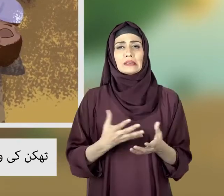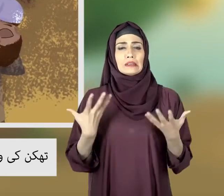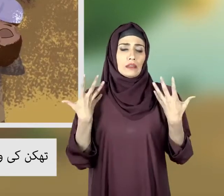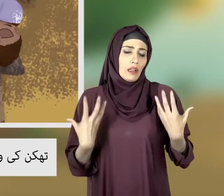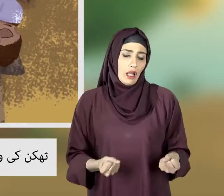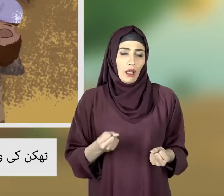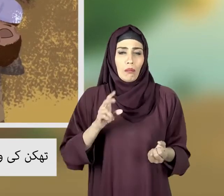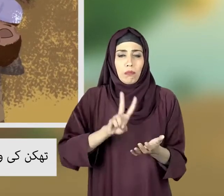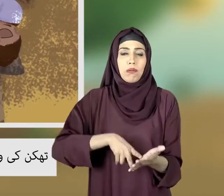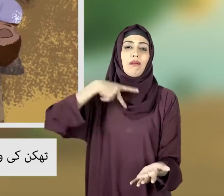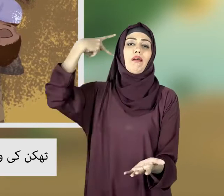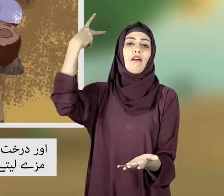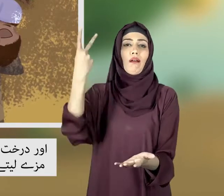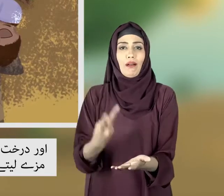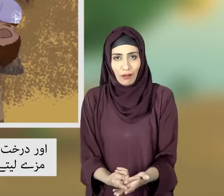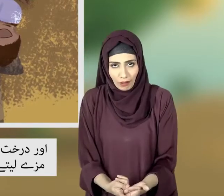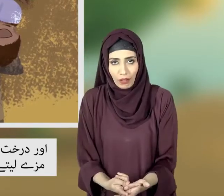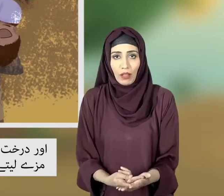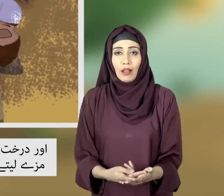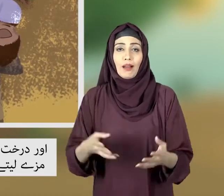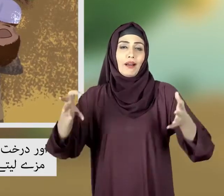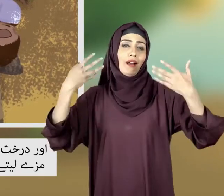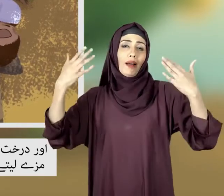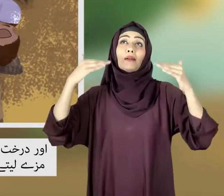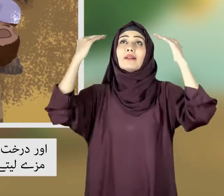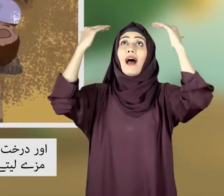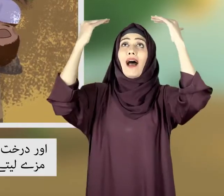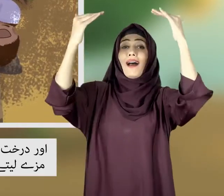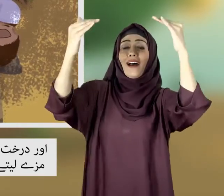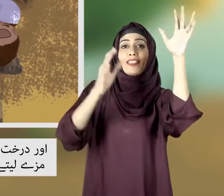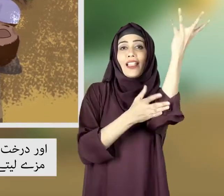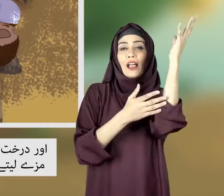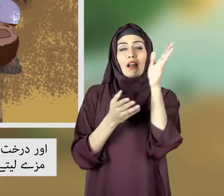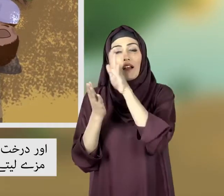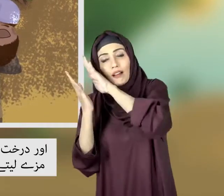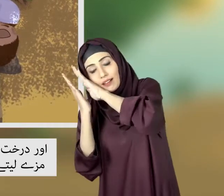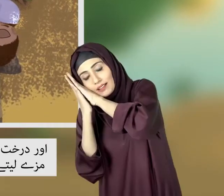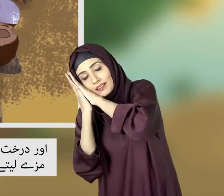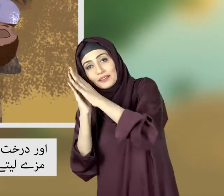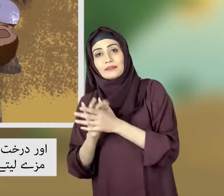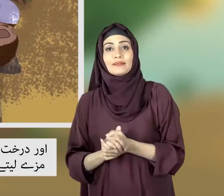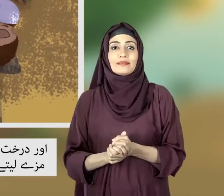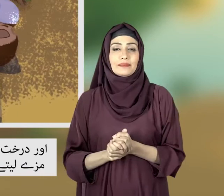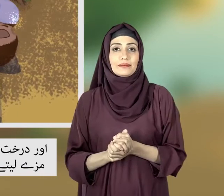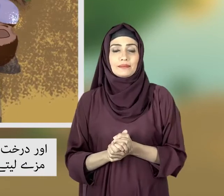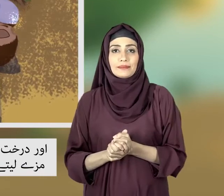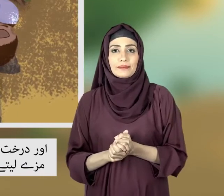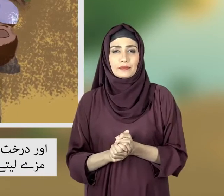تھکن کی وجہ سے وہ دھڑام سے گرے اور درخ کے سائے اور تھنڈی خوشگوار ہوا کے مزے لیتے ہوئے وہ سو گئے